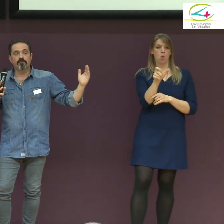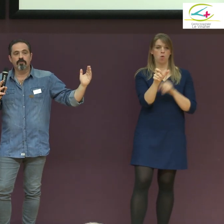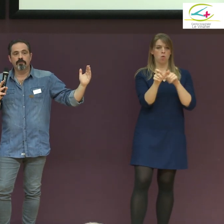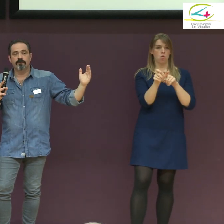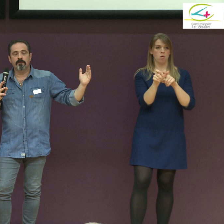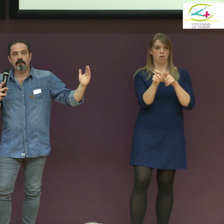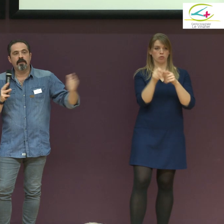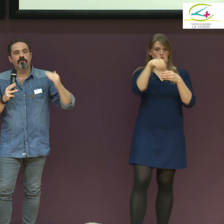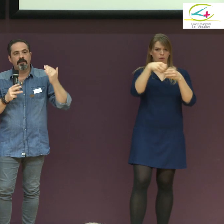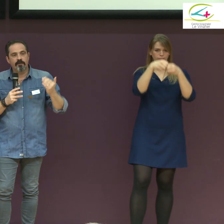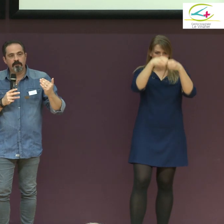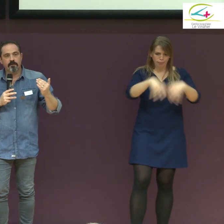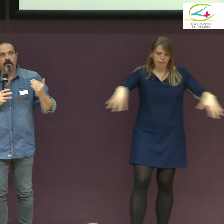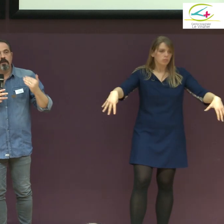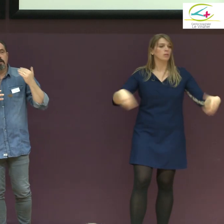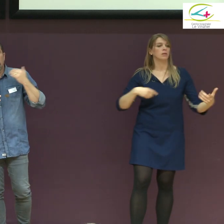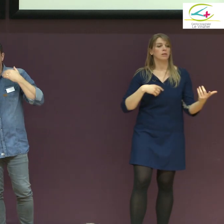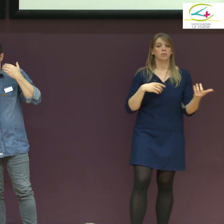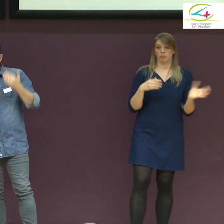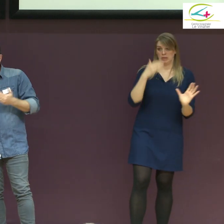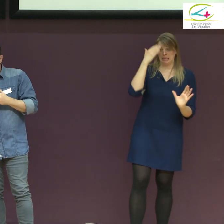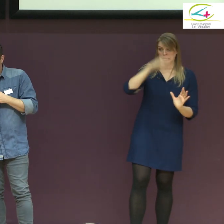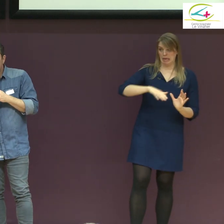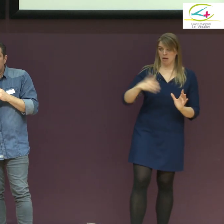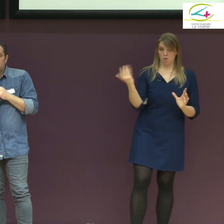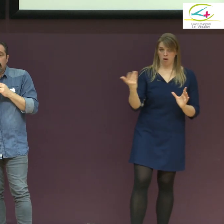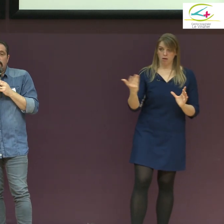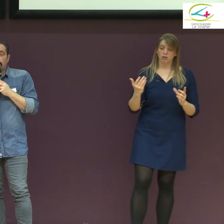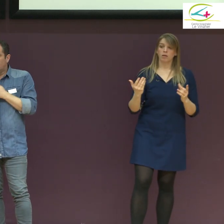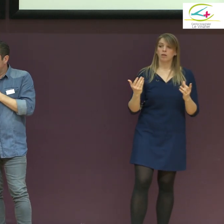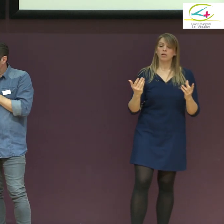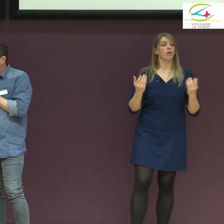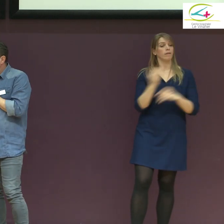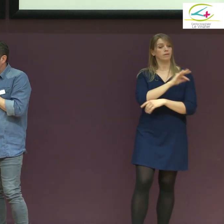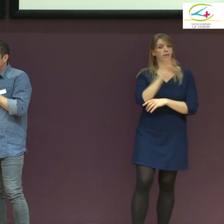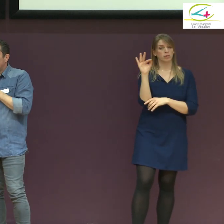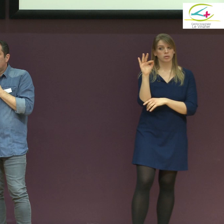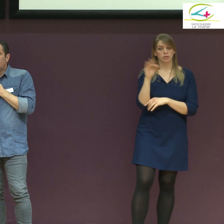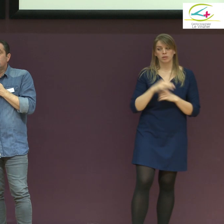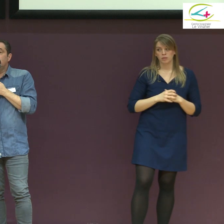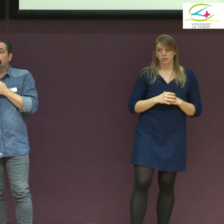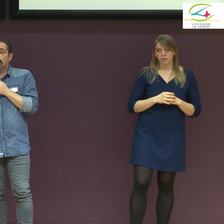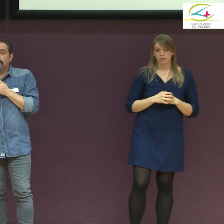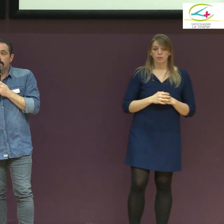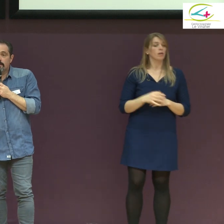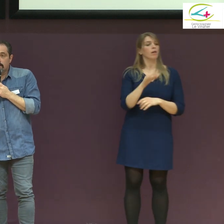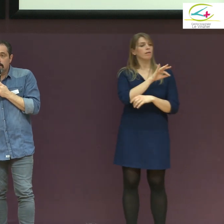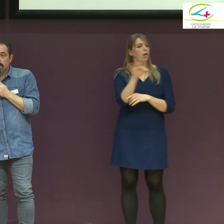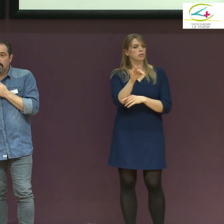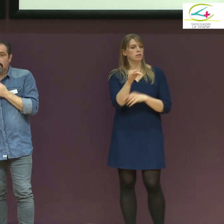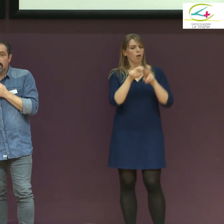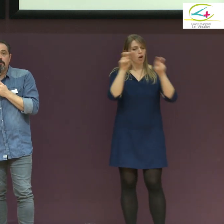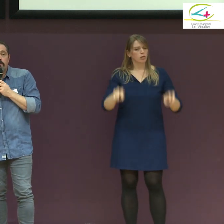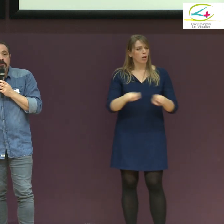que du coup, et vous le savez, hein, on le dit souvent, en France, on prescrit trop